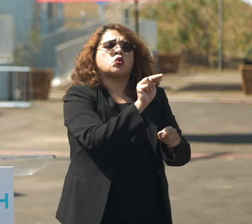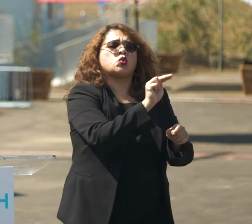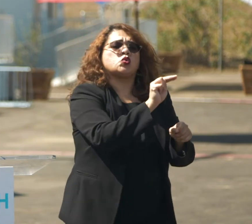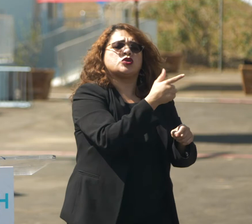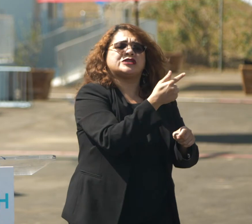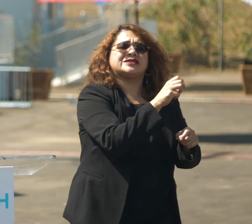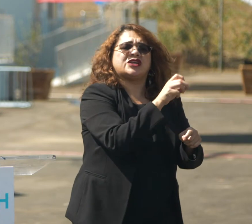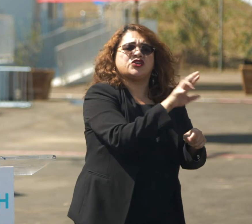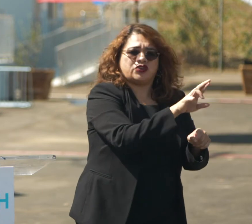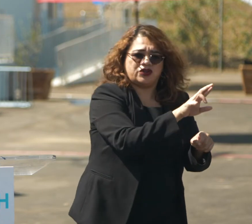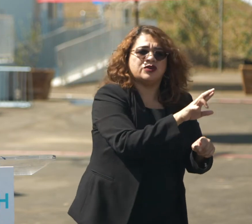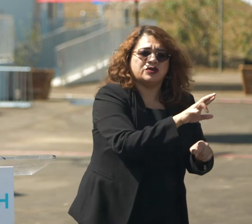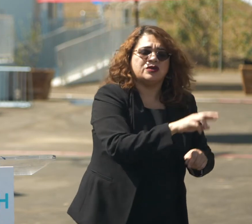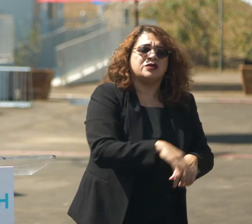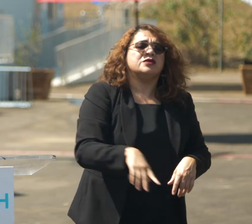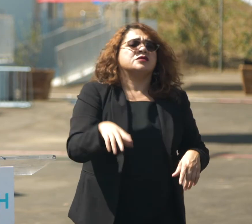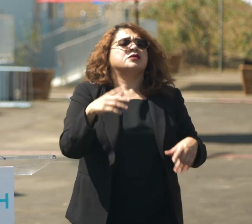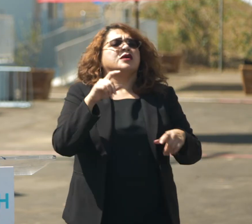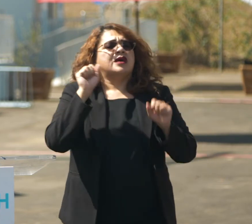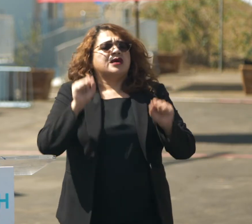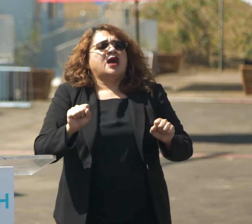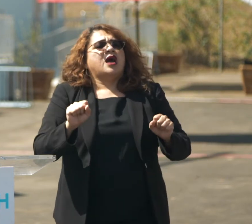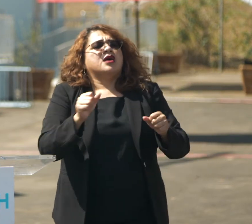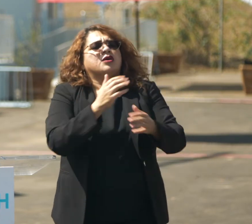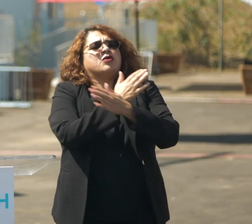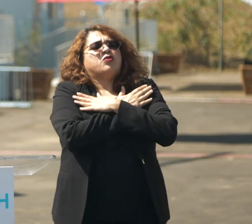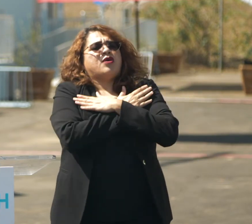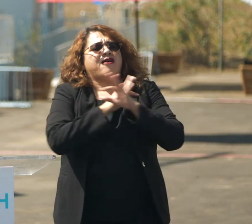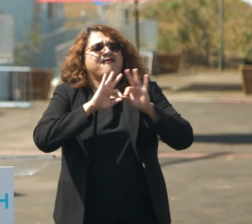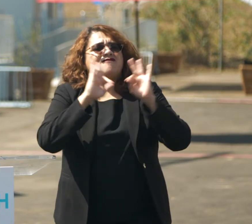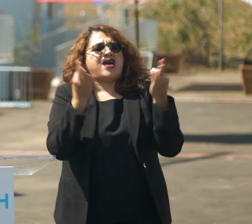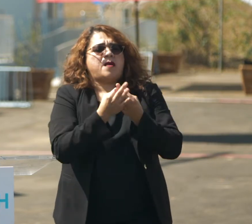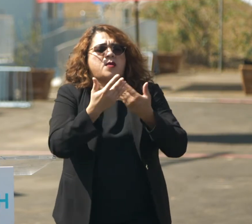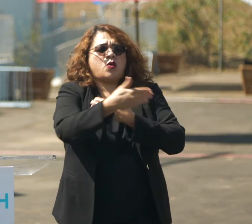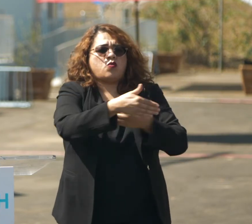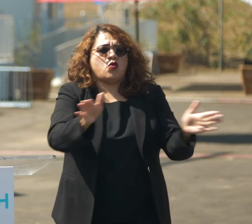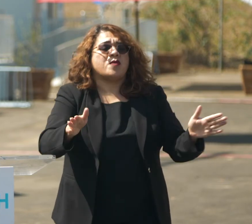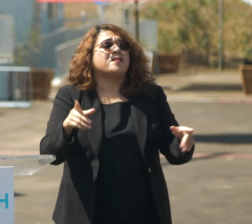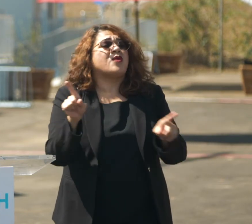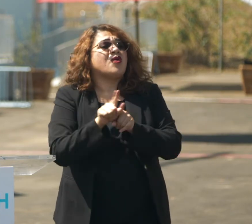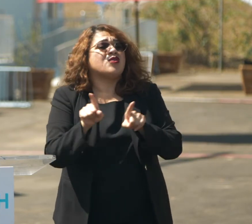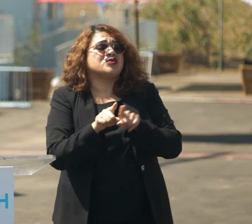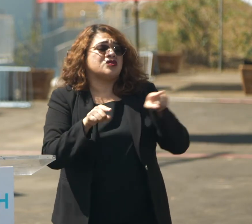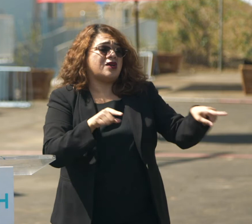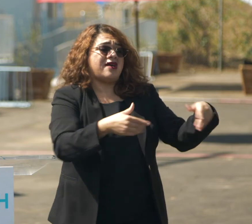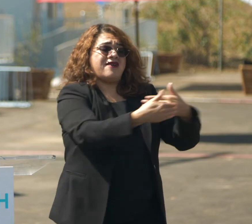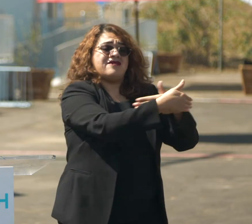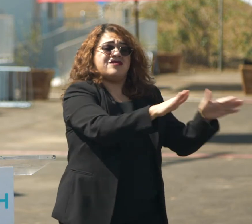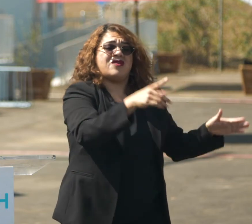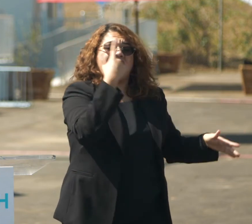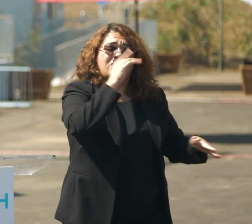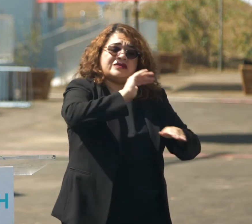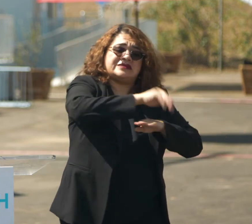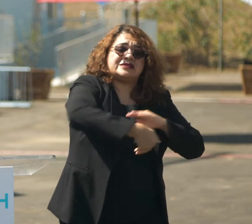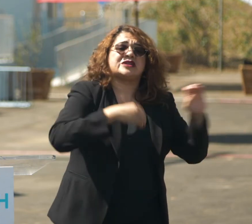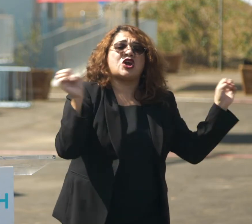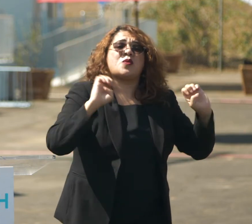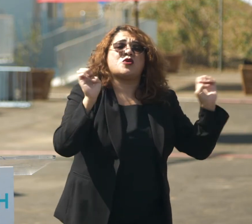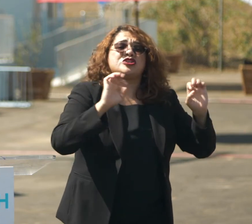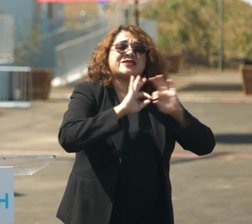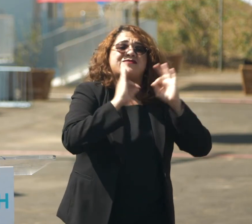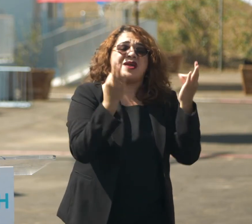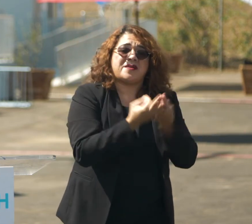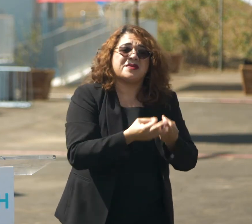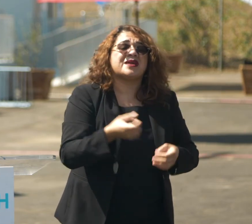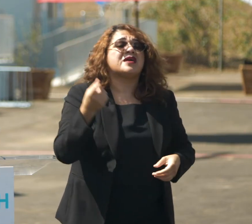servicios, una sala de descanso familiar para uso nocturno de emergencia y varias comodidades al aire